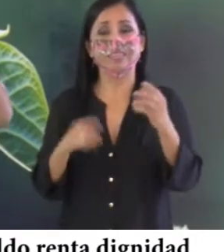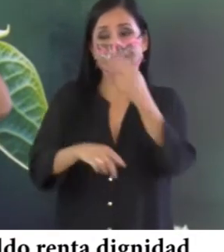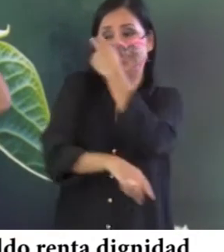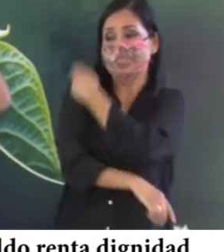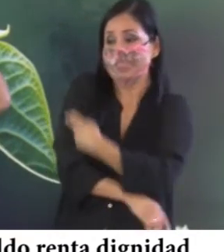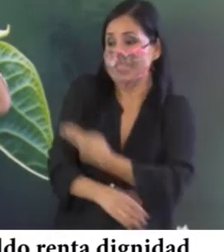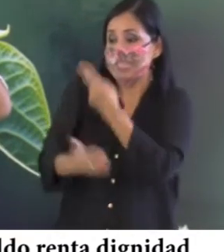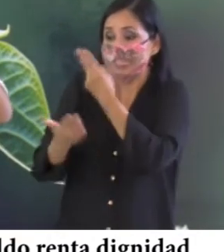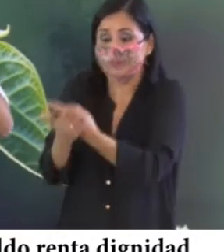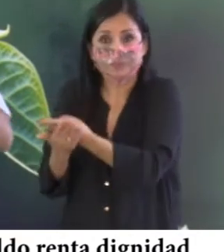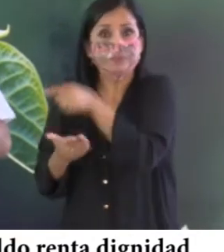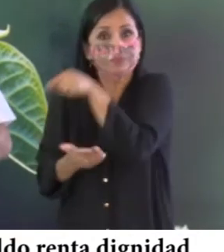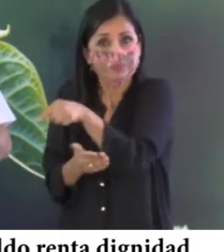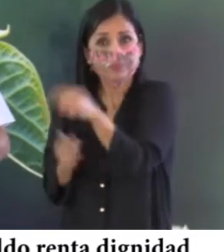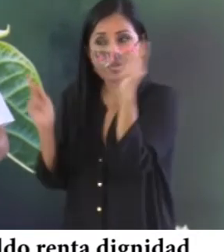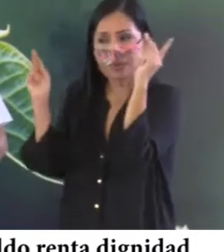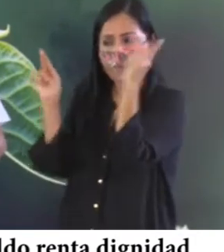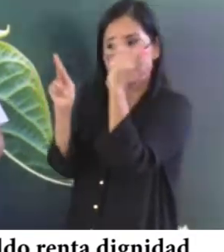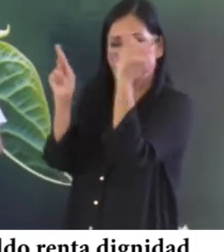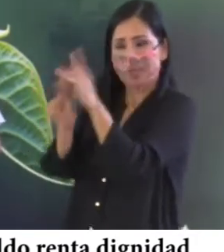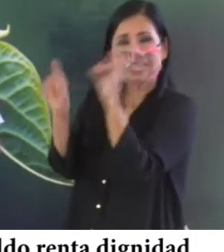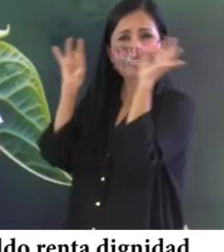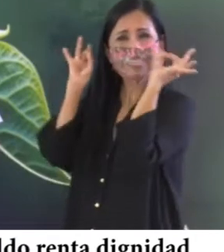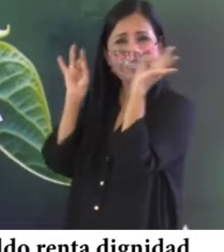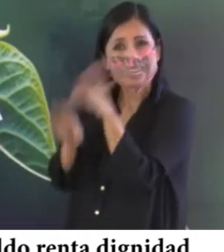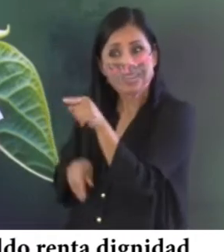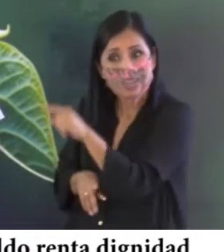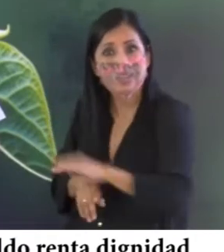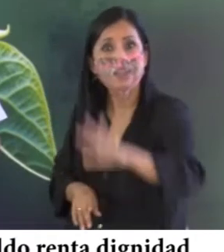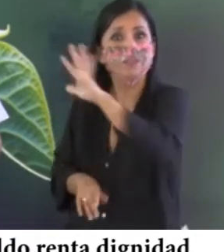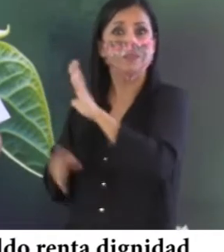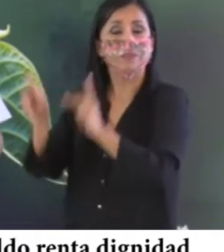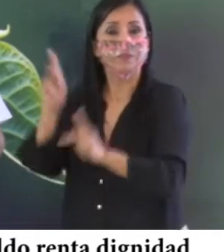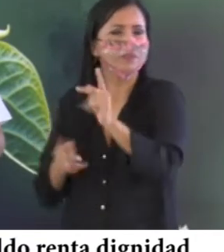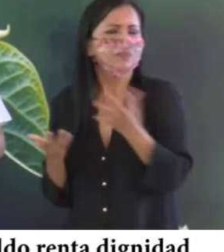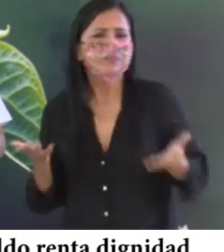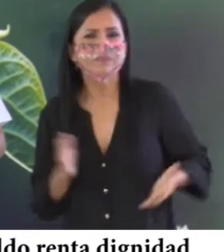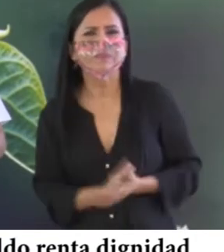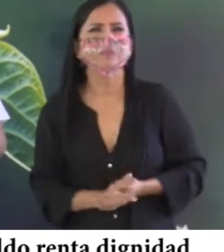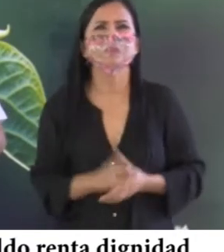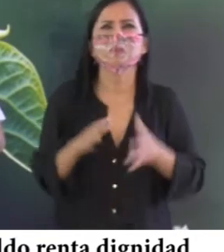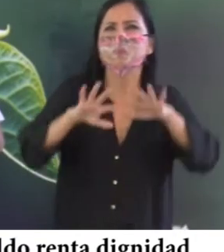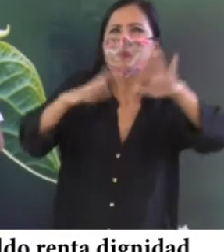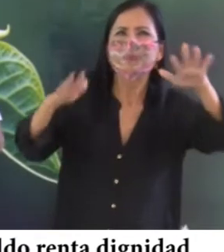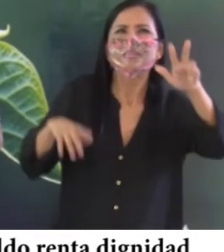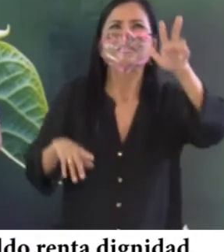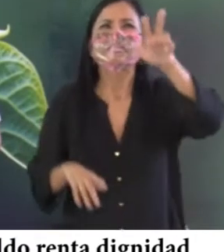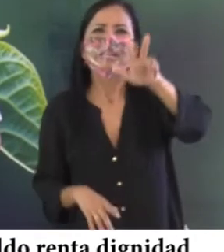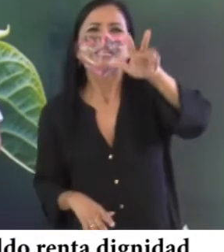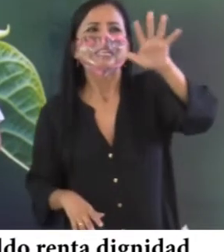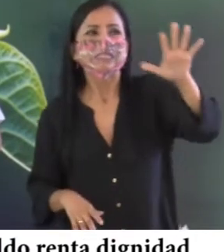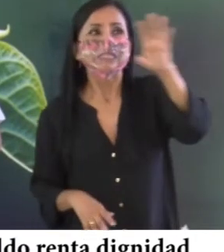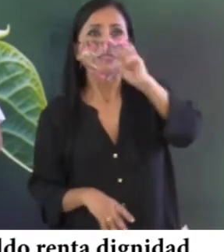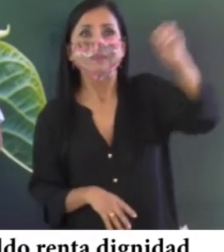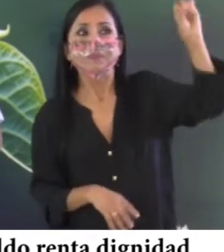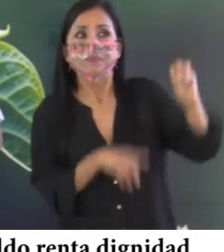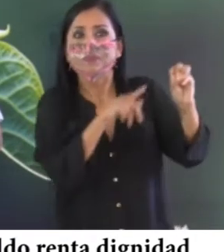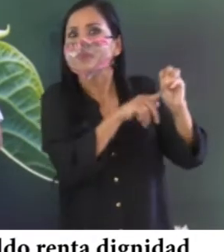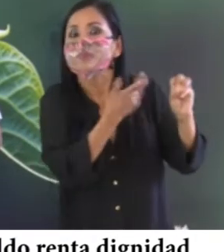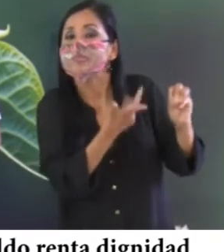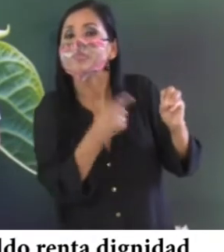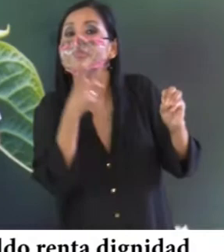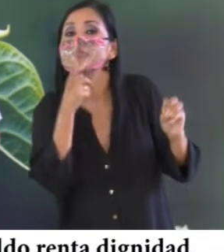terapias intensivas que tenemos en el departamento de Santa Cruz, casi el 35%